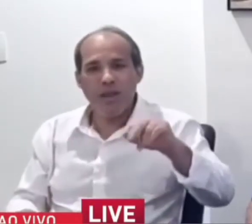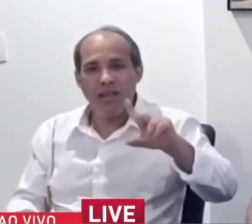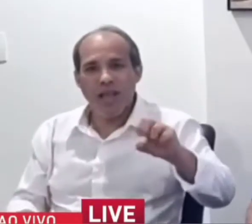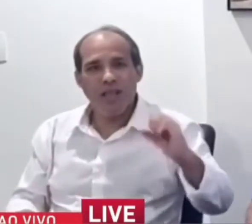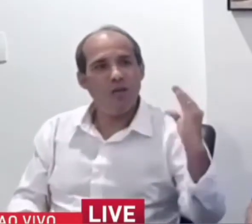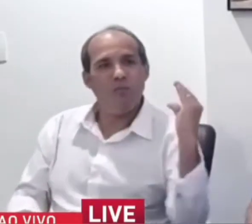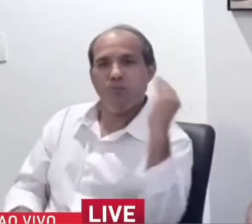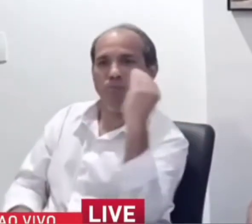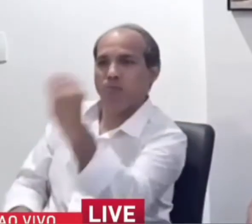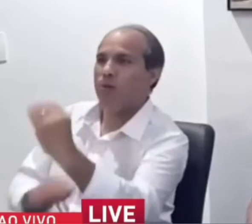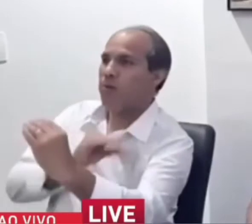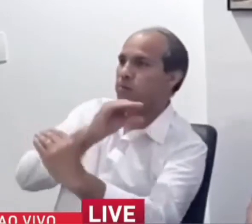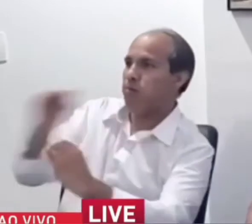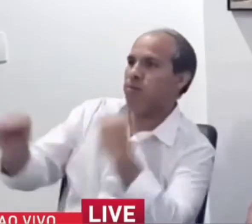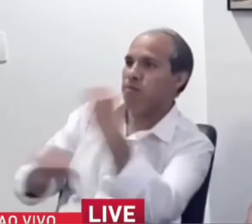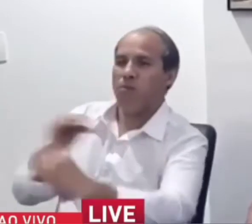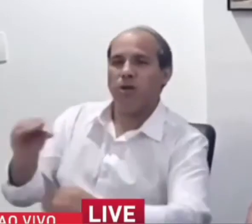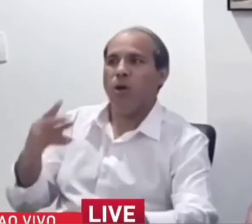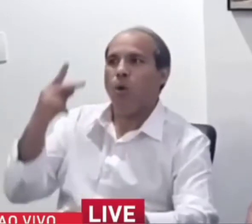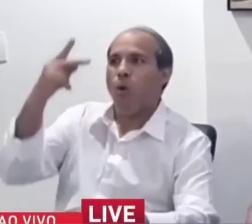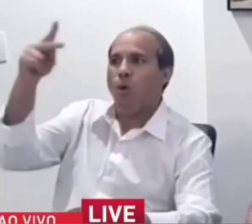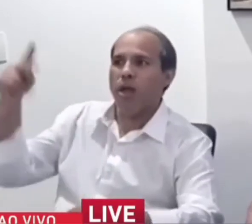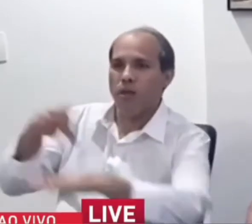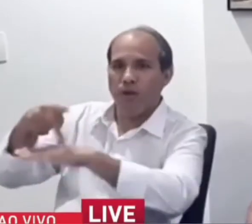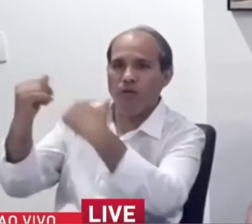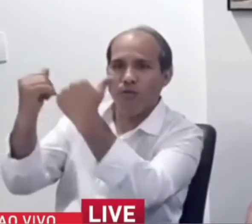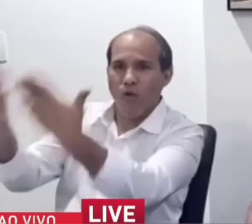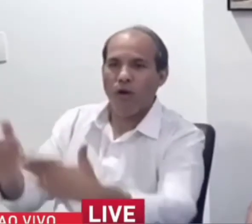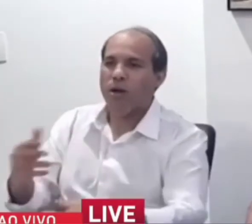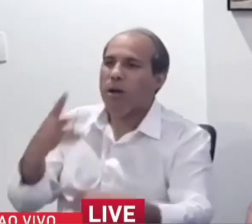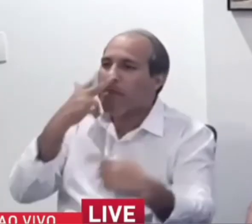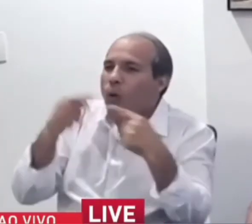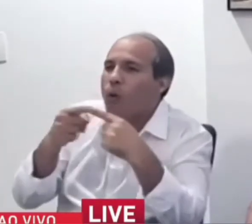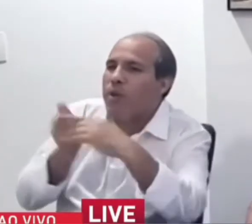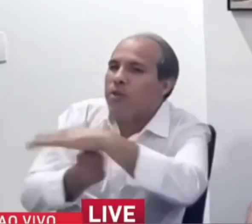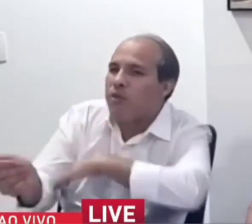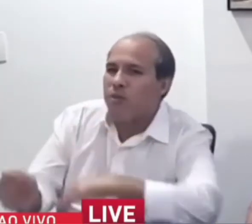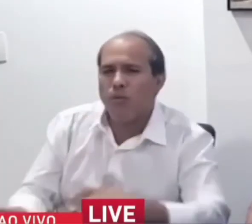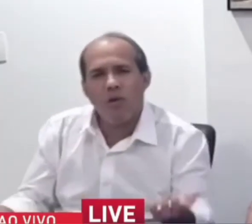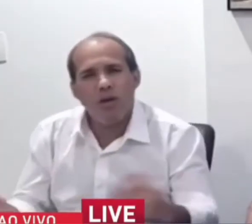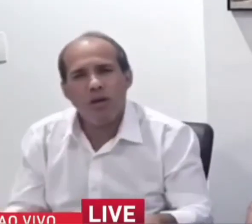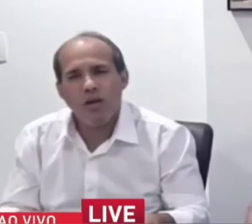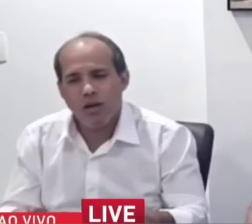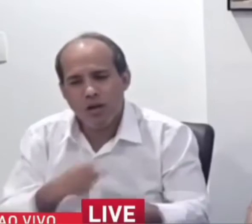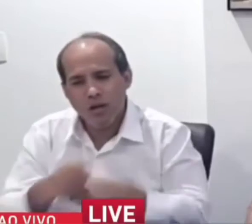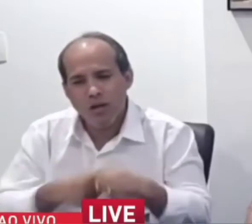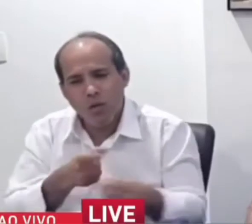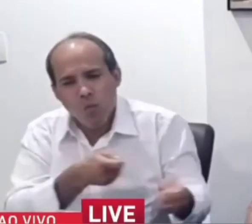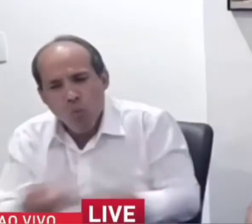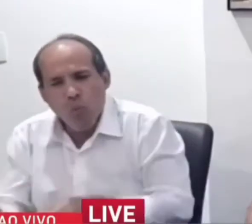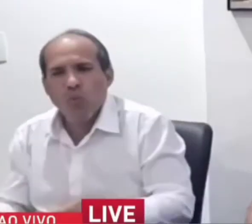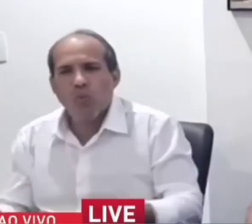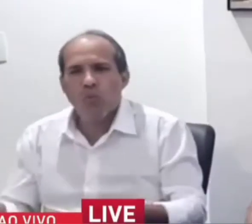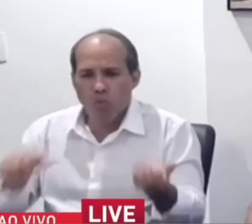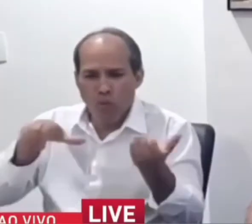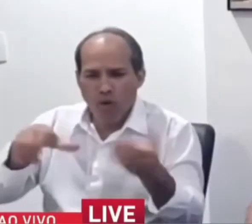para outros países, que isso é investimento. Ah, meu Deus do céu, todo ano o Congresso vota, vai votar esse ano de novo,